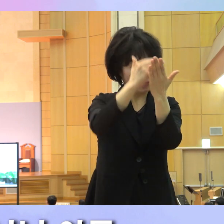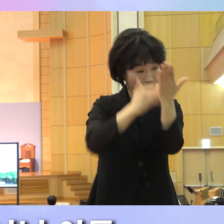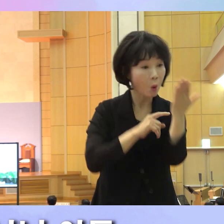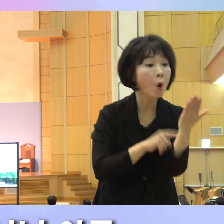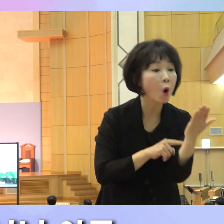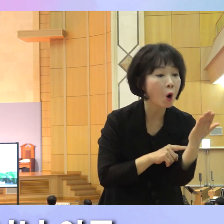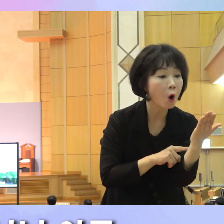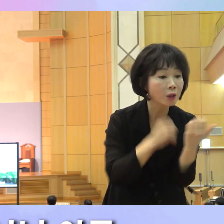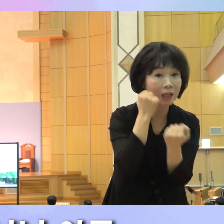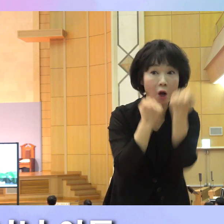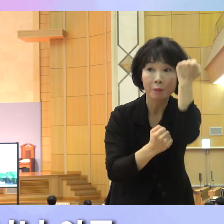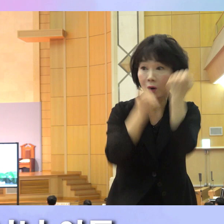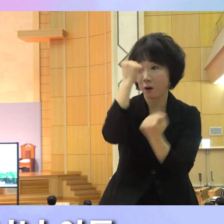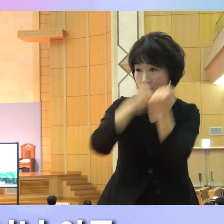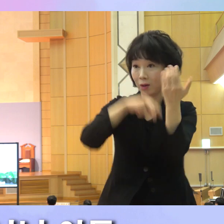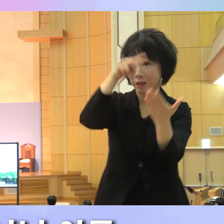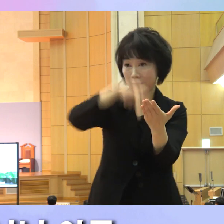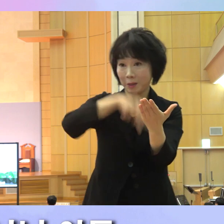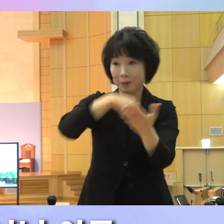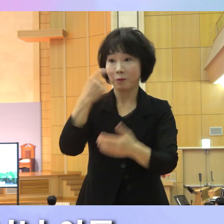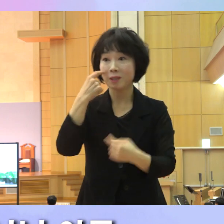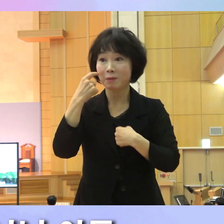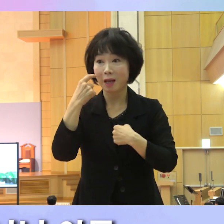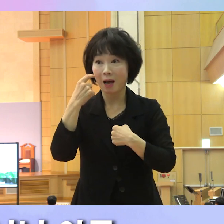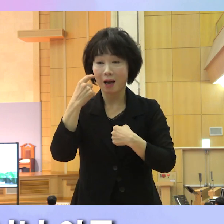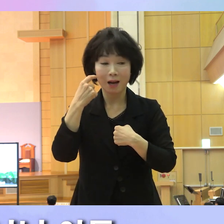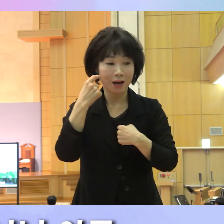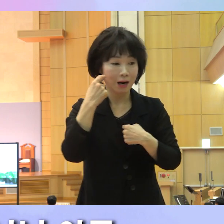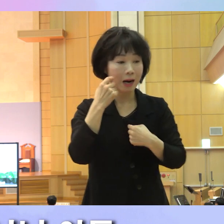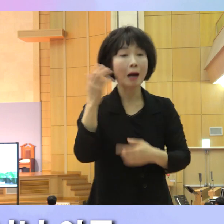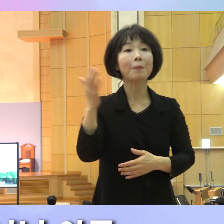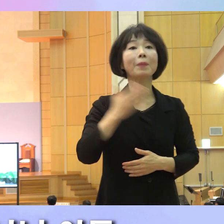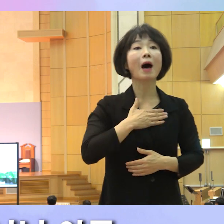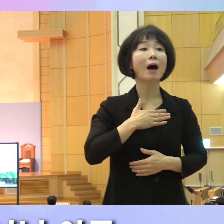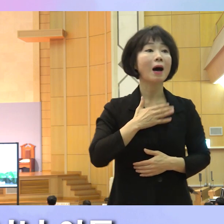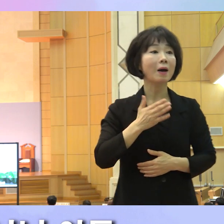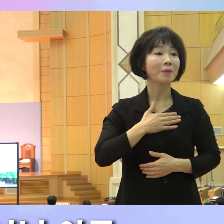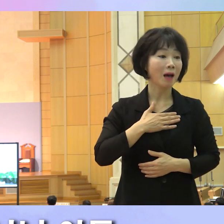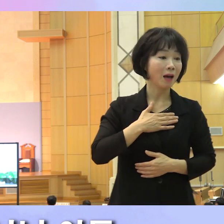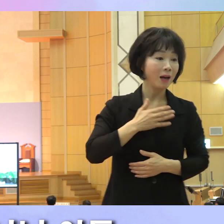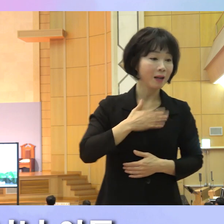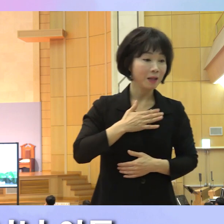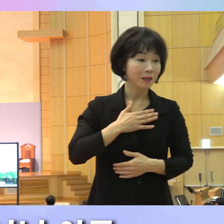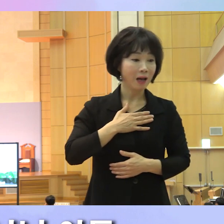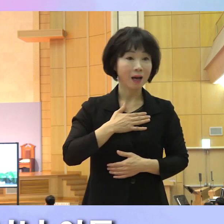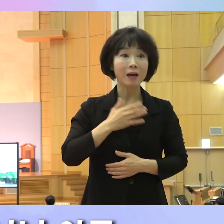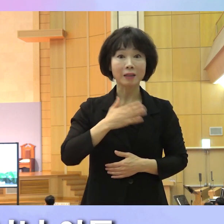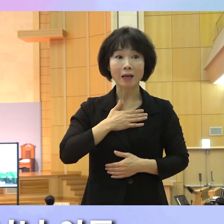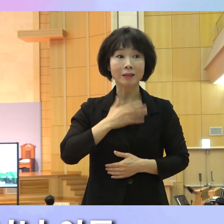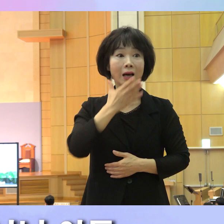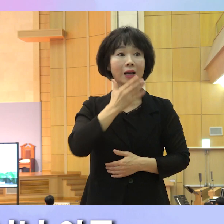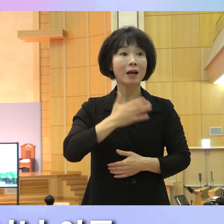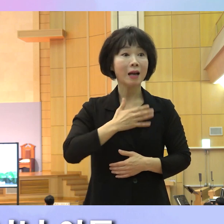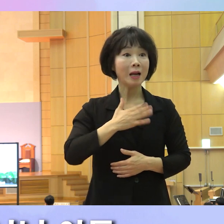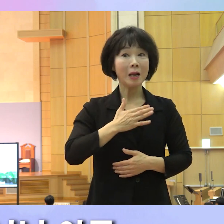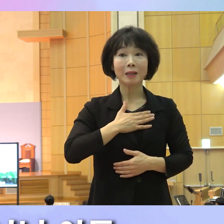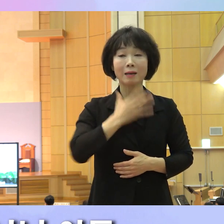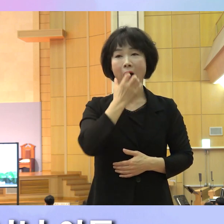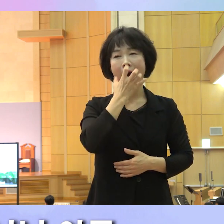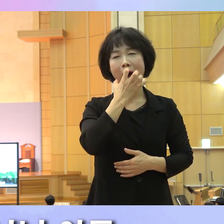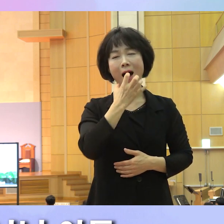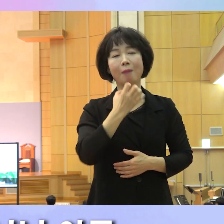찾았죠? 여기서 예수님 말씀하죠. 나는 아브라함의 하나님이요, 나는